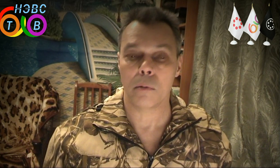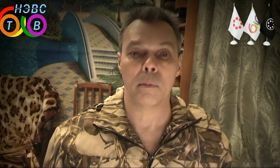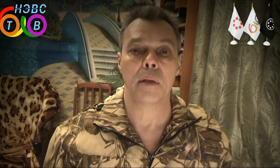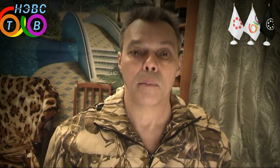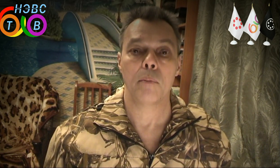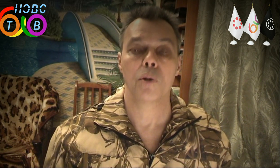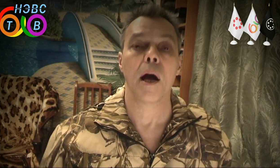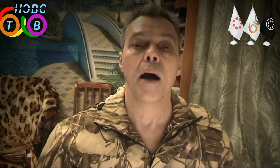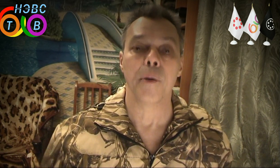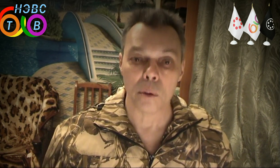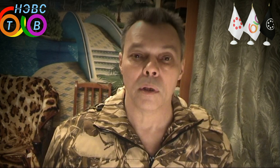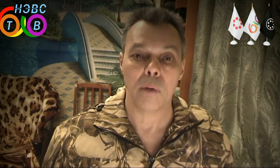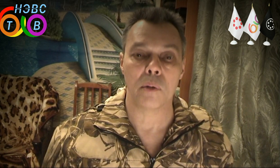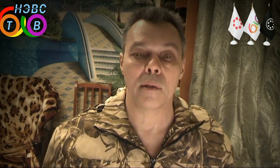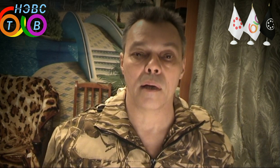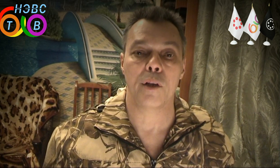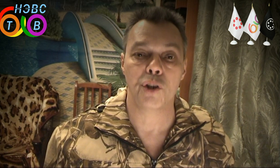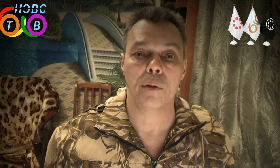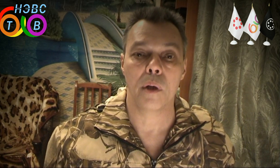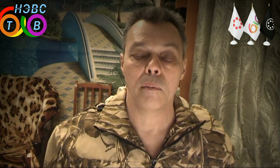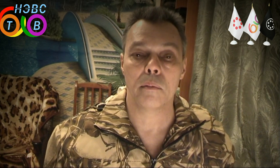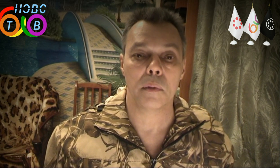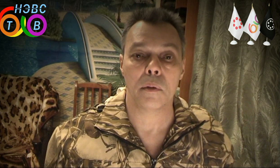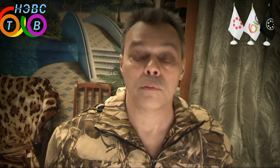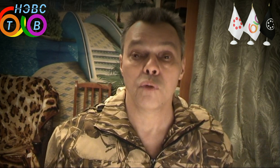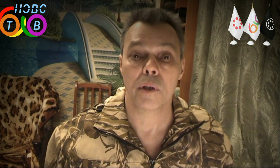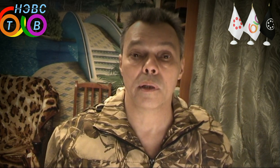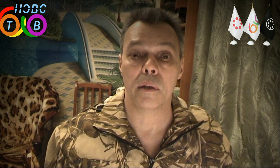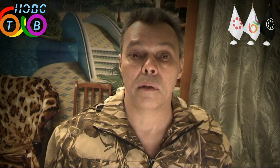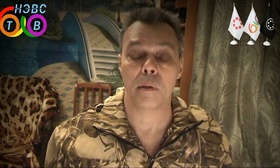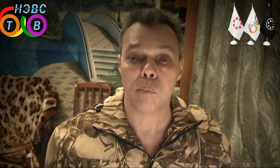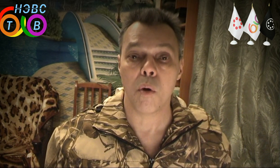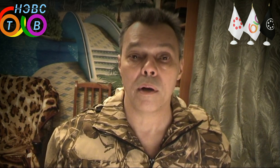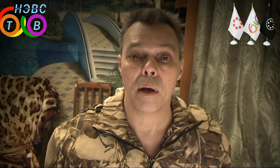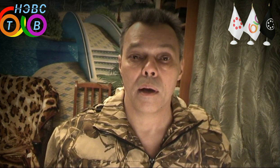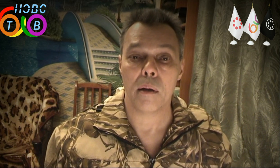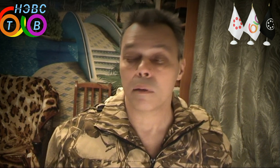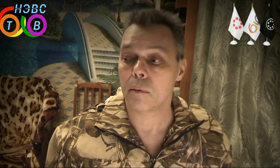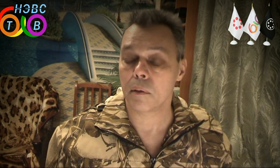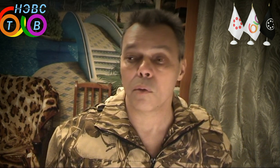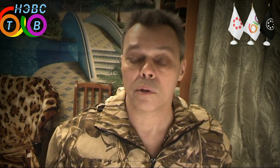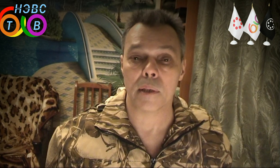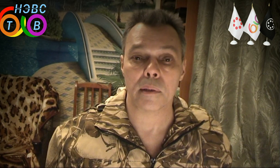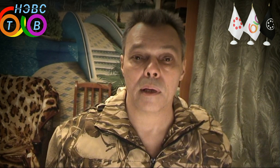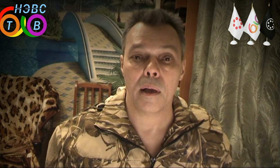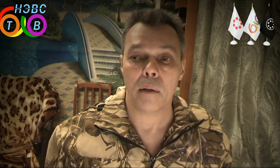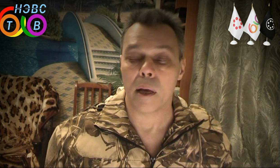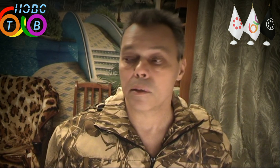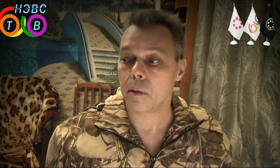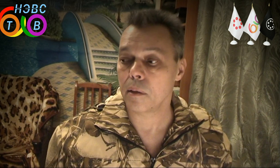мы знаем, просто орет, да, вот она кричит в ужасах, и это больно, это ужасно, да, даже если